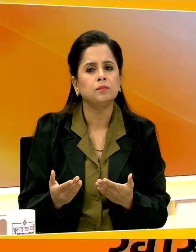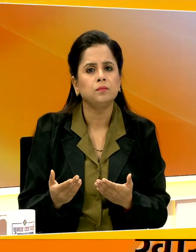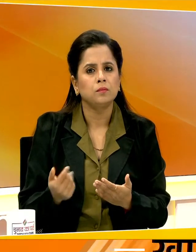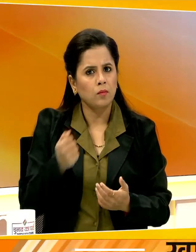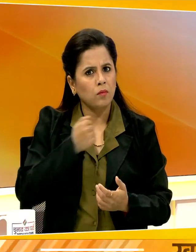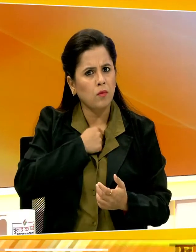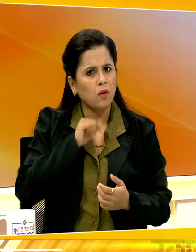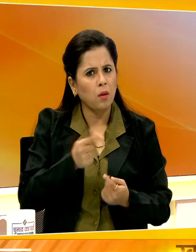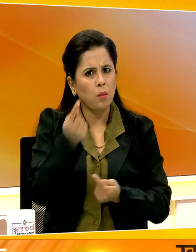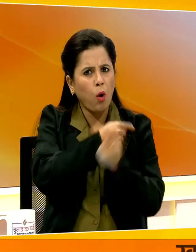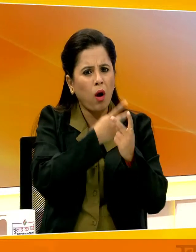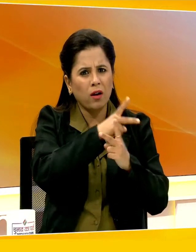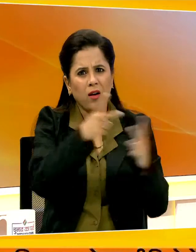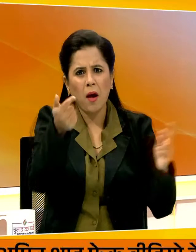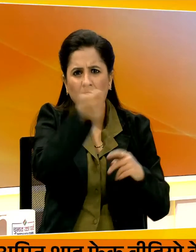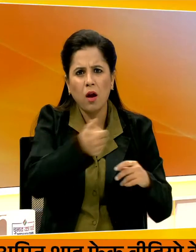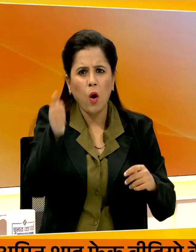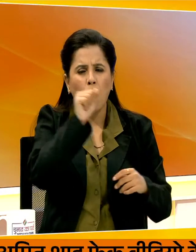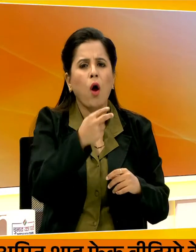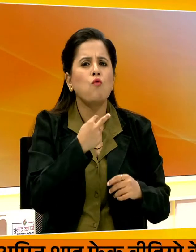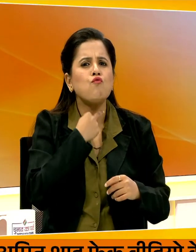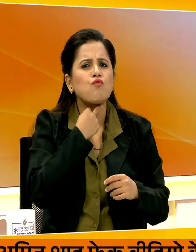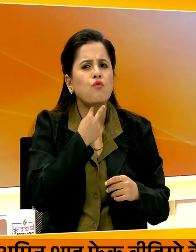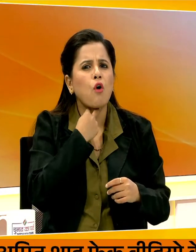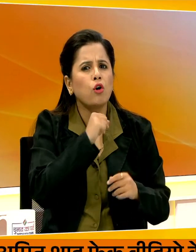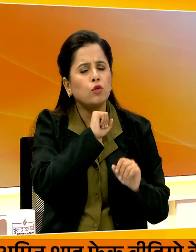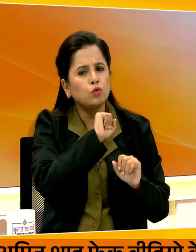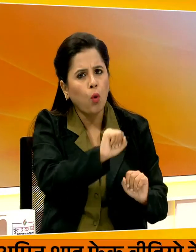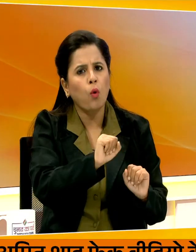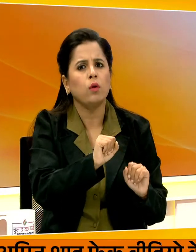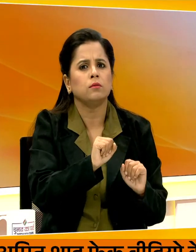हमारी पार्टी के अलग अलग नेताओं की आवाज में